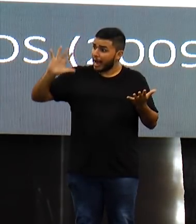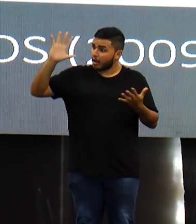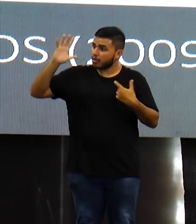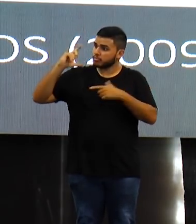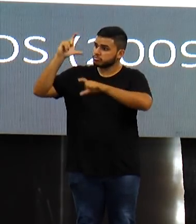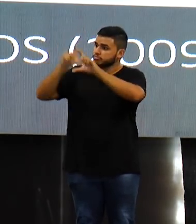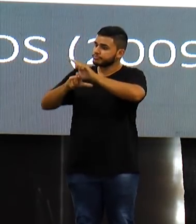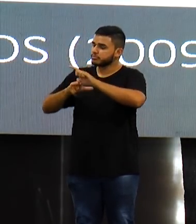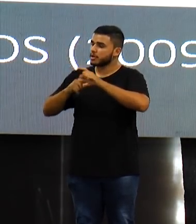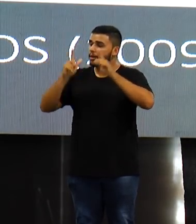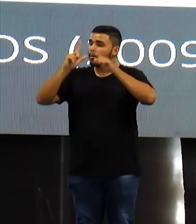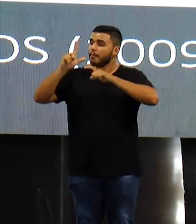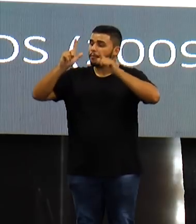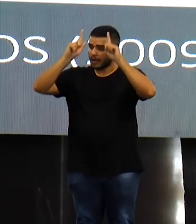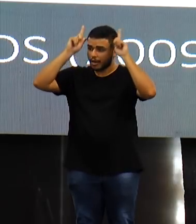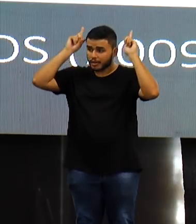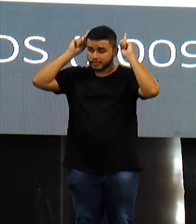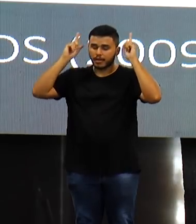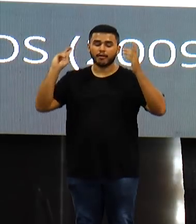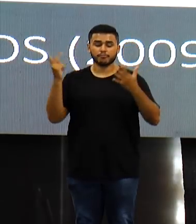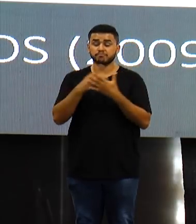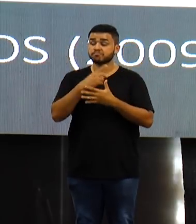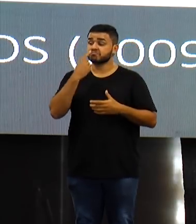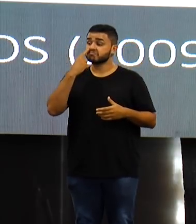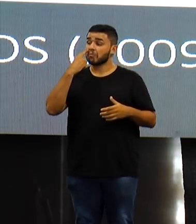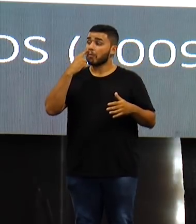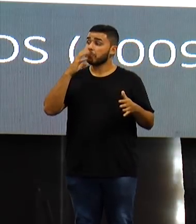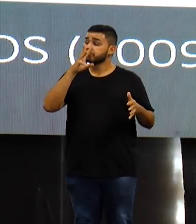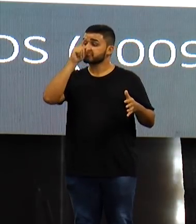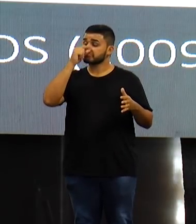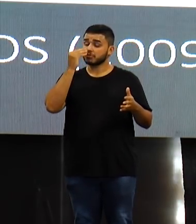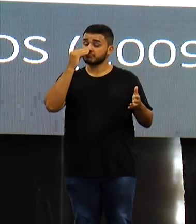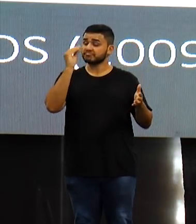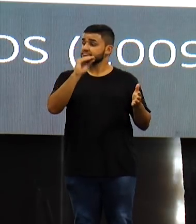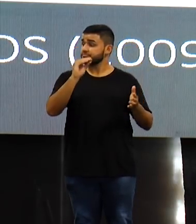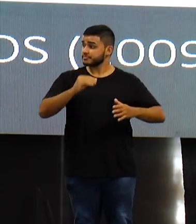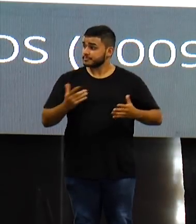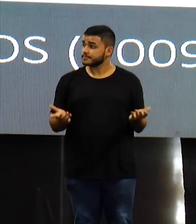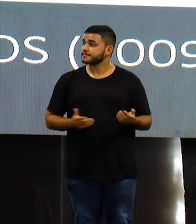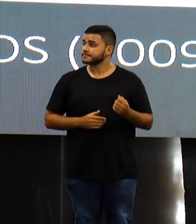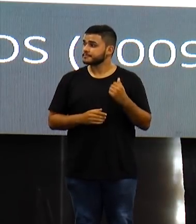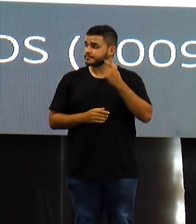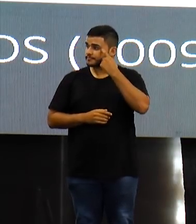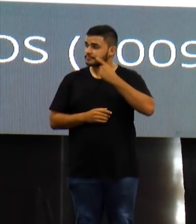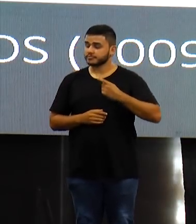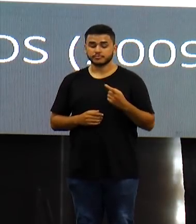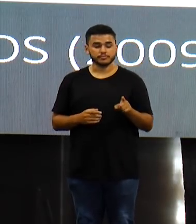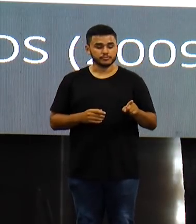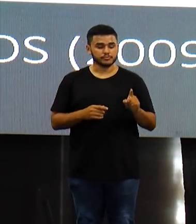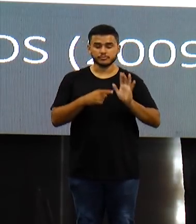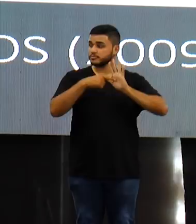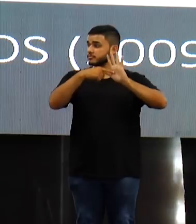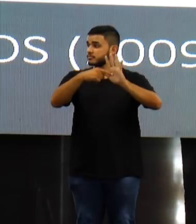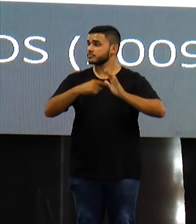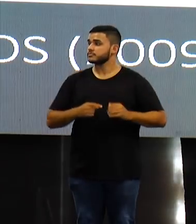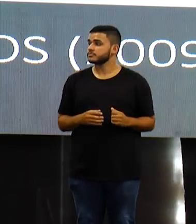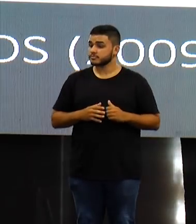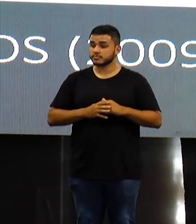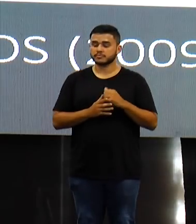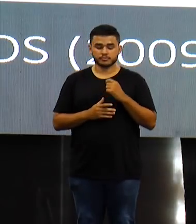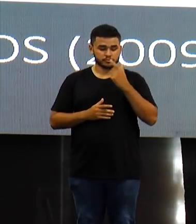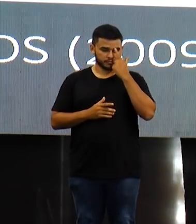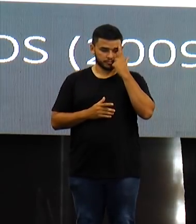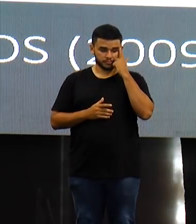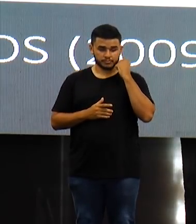o sistema. Está claro para vocês? Sim. Estão pedindo para eu passar só um pouquinho mais devagar os slides. Deixa eu só dizer uma coisa para